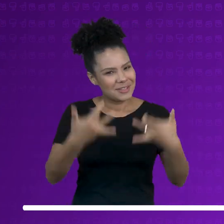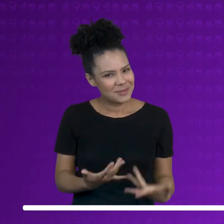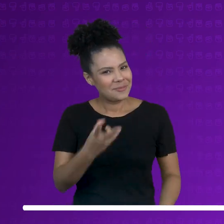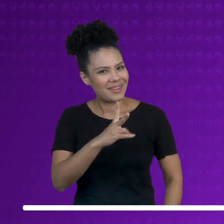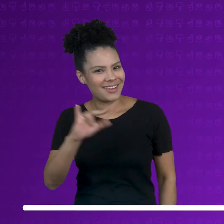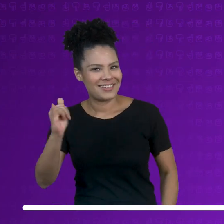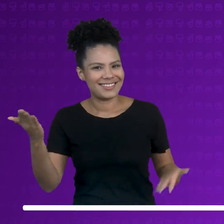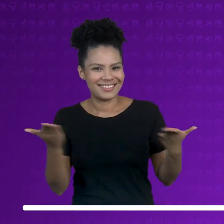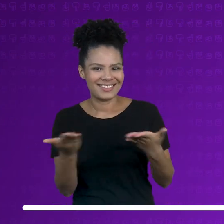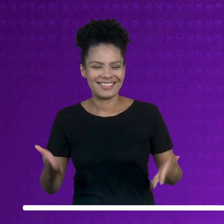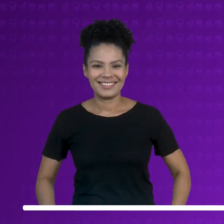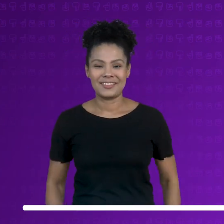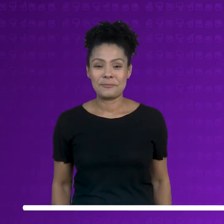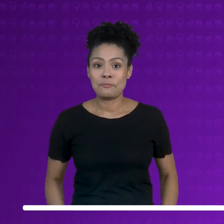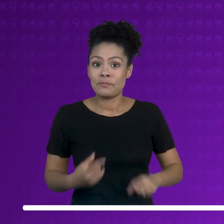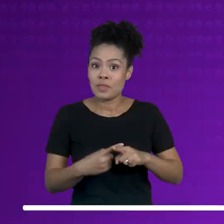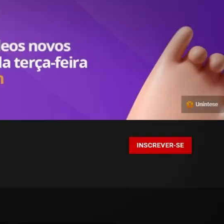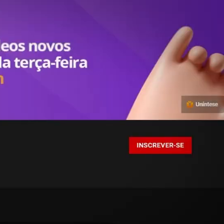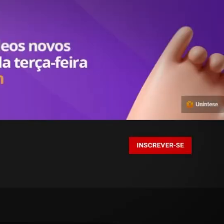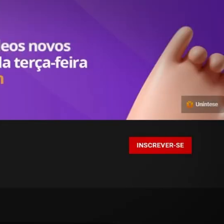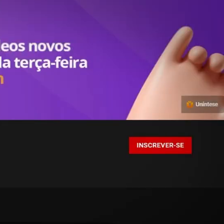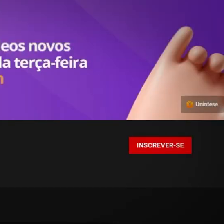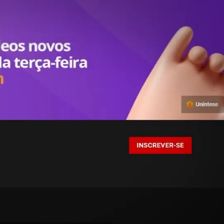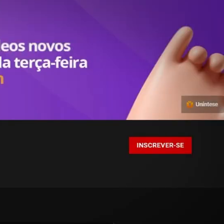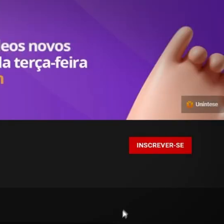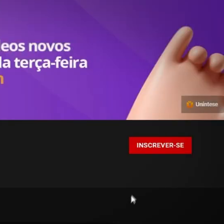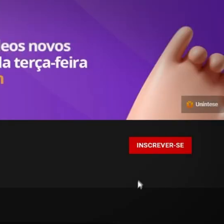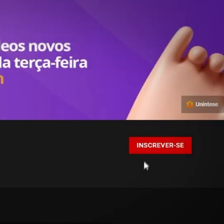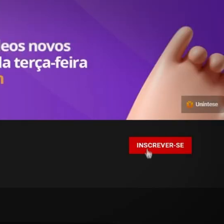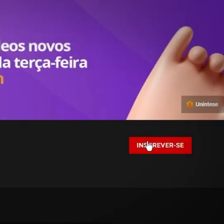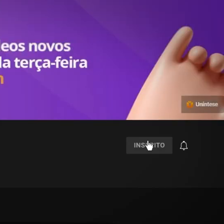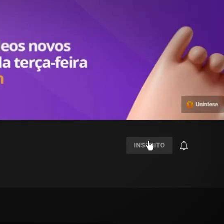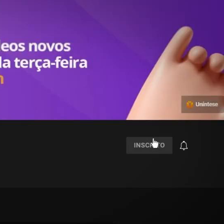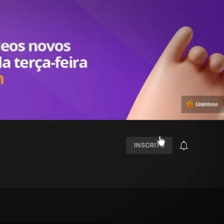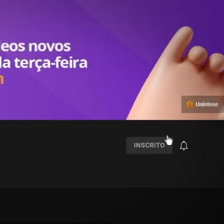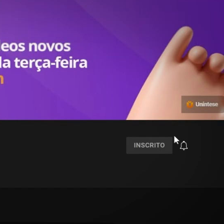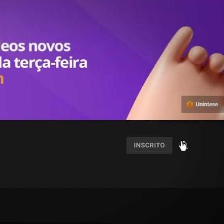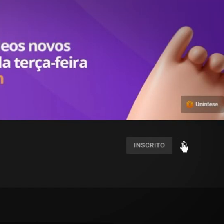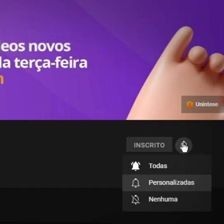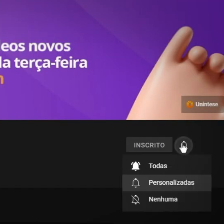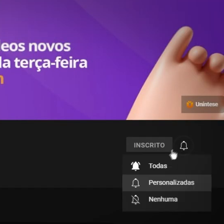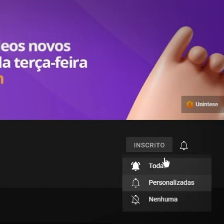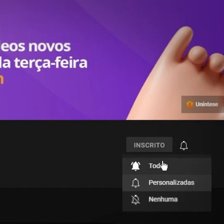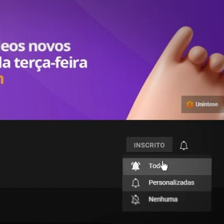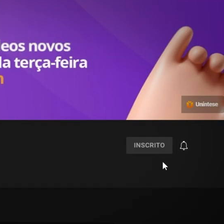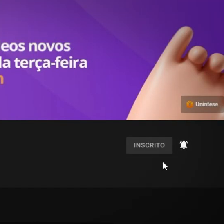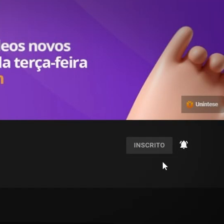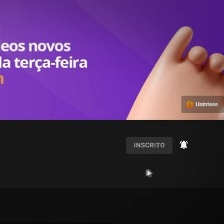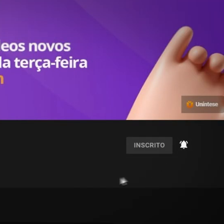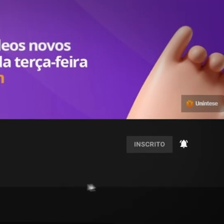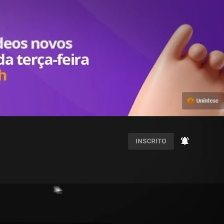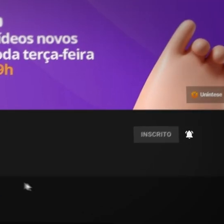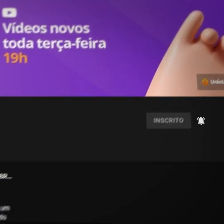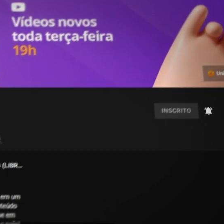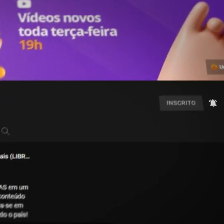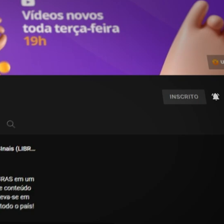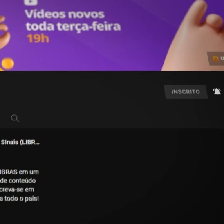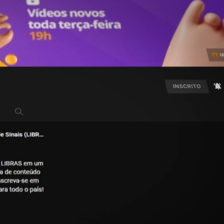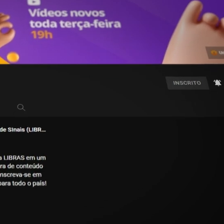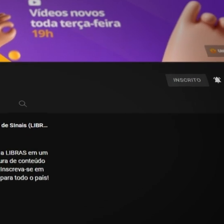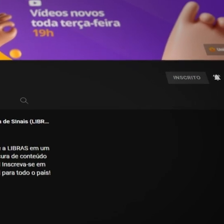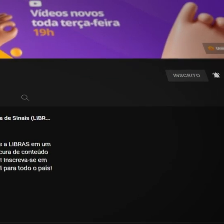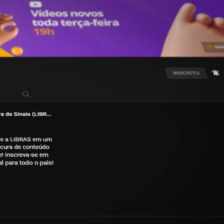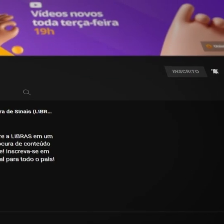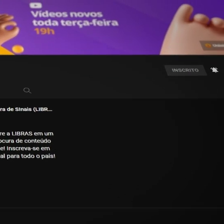E os motivos eu vou te explicar no vídeo de hoje. Mas antes de nós seguirmos, deixa eu te fazer um convite para se inscrever aqui no canal do YouTube